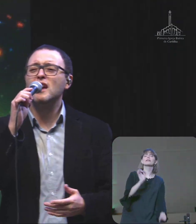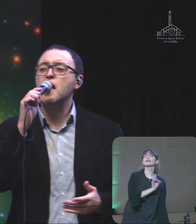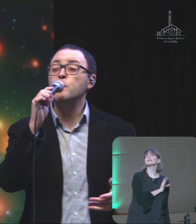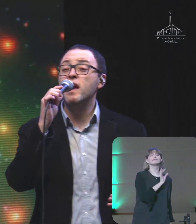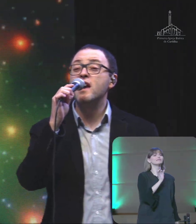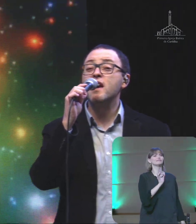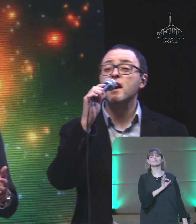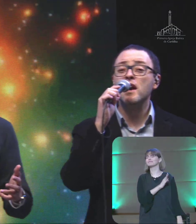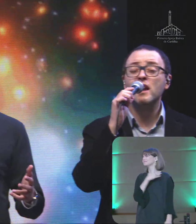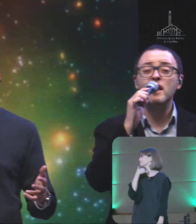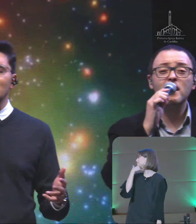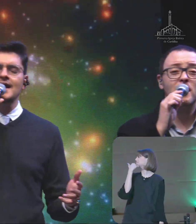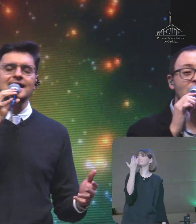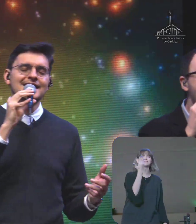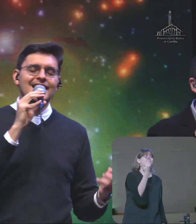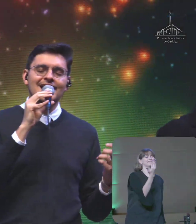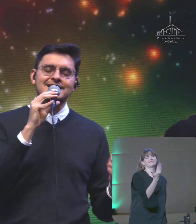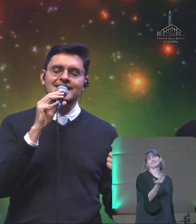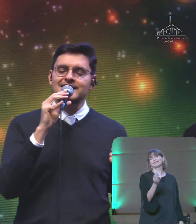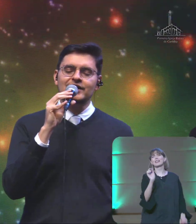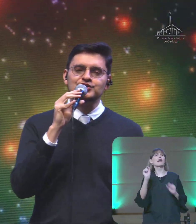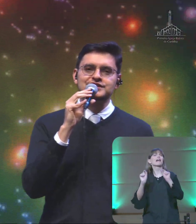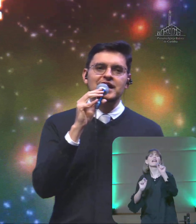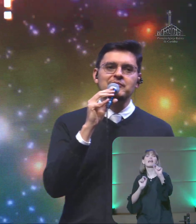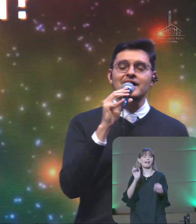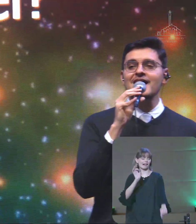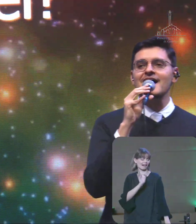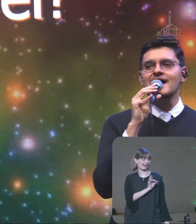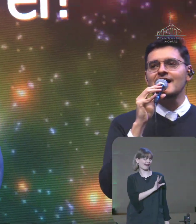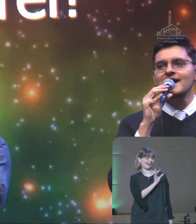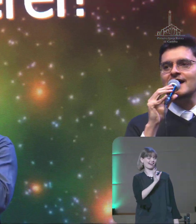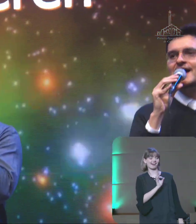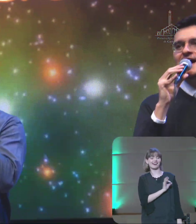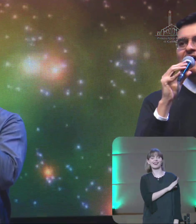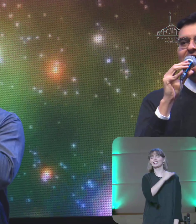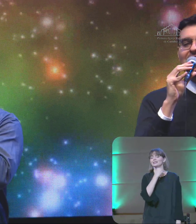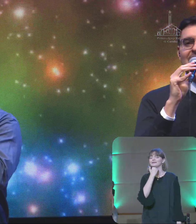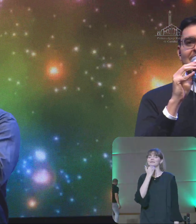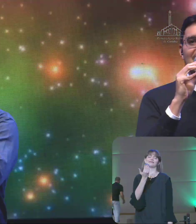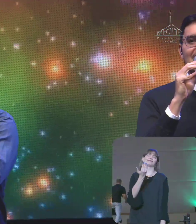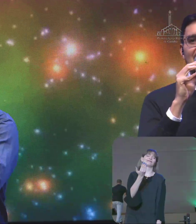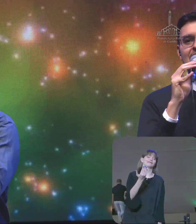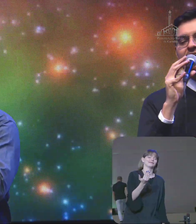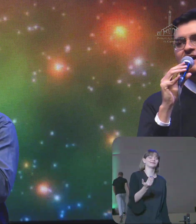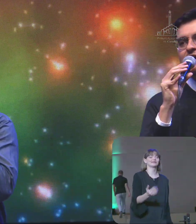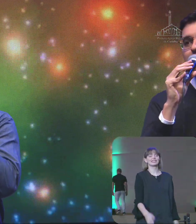eu temerei? A quem eu temerei?